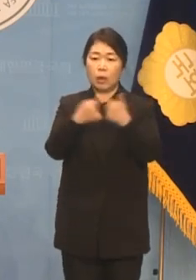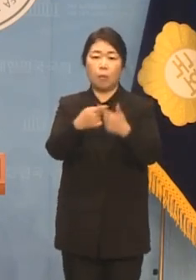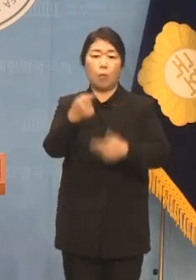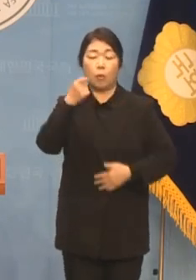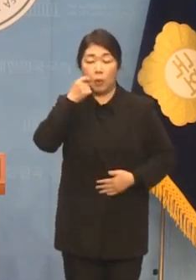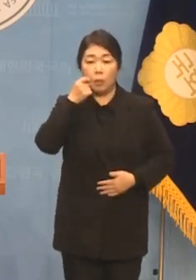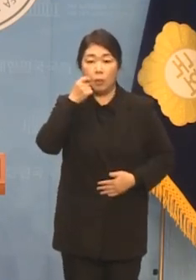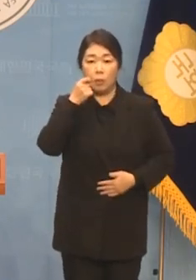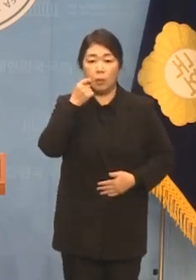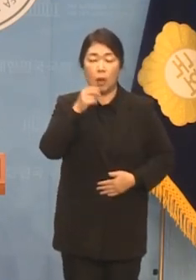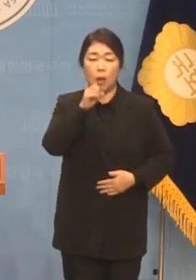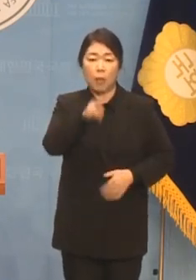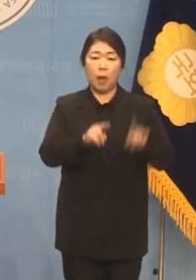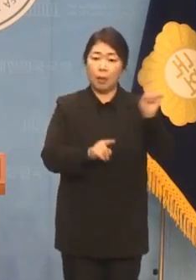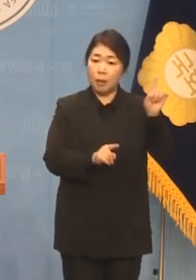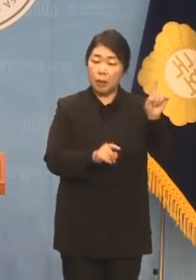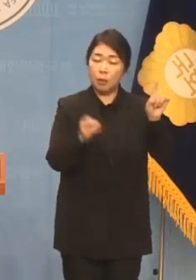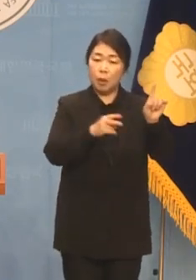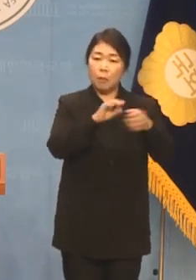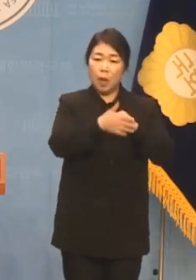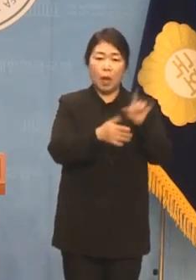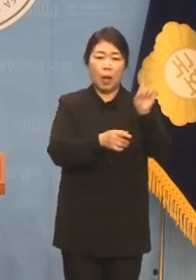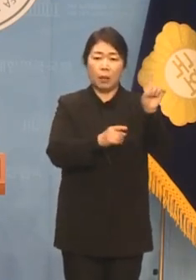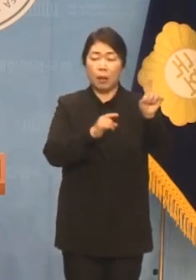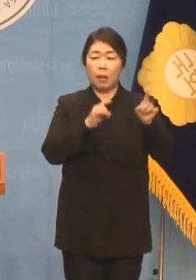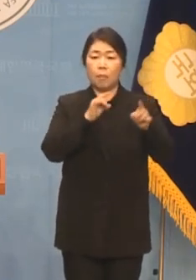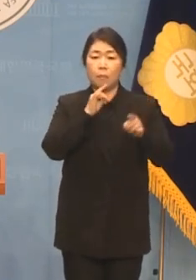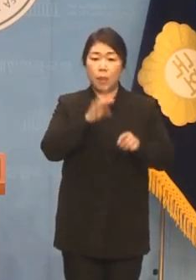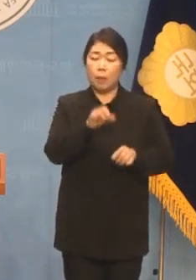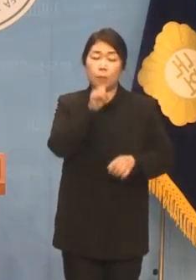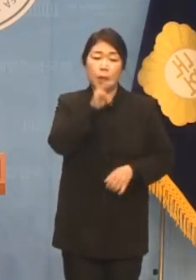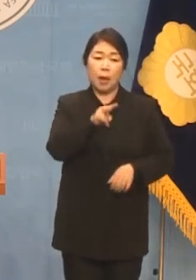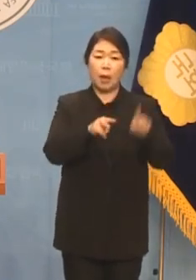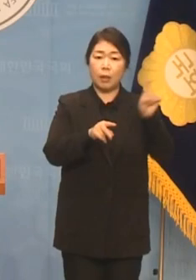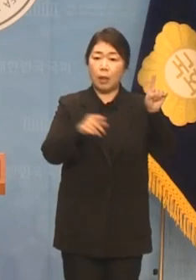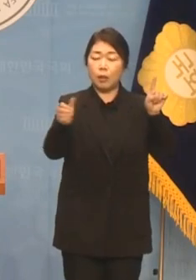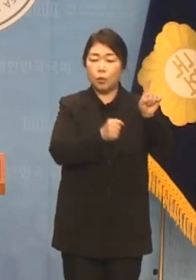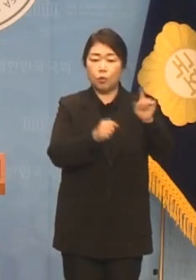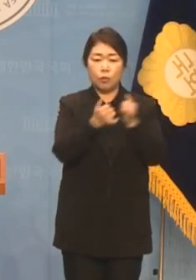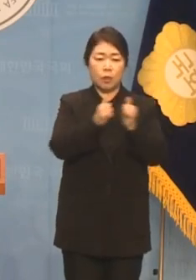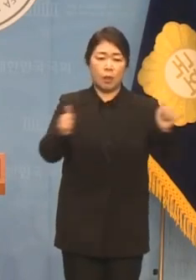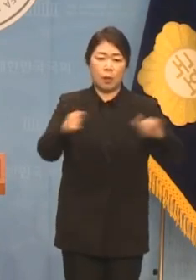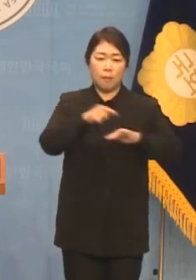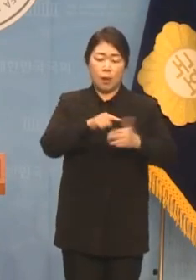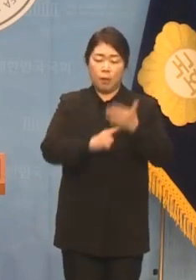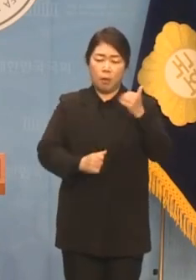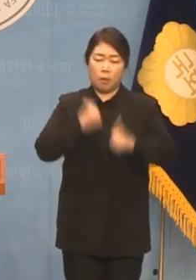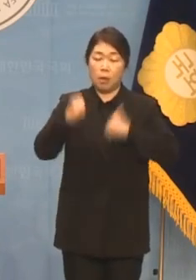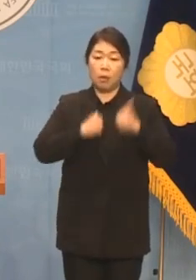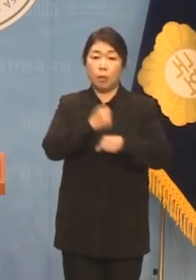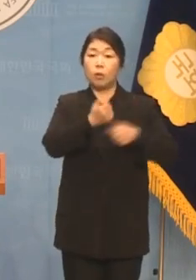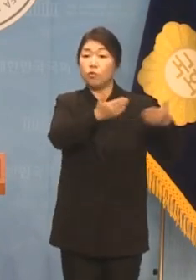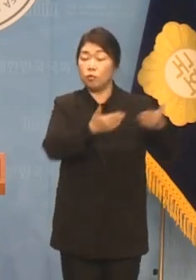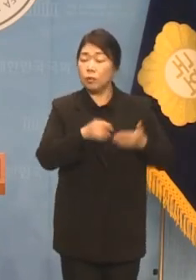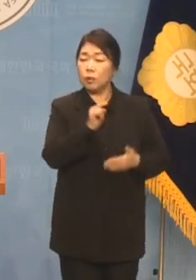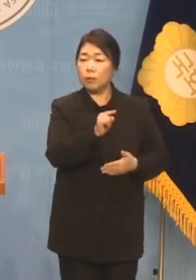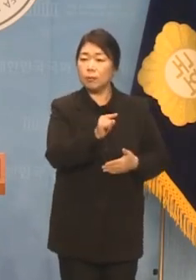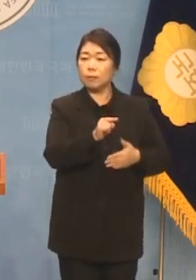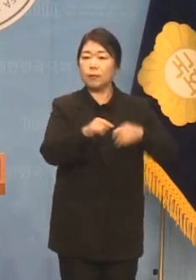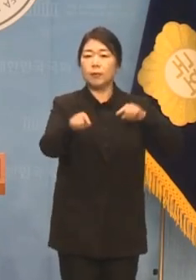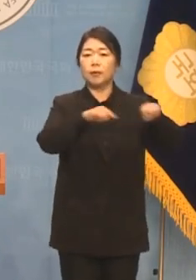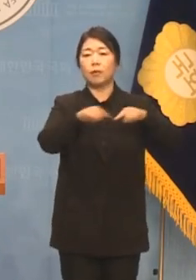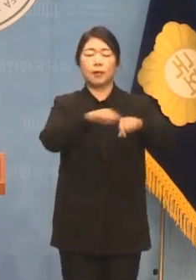채 대파한단 대파한뿌리 같은 이야기로 국민들 마음 불나게 하는 이들은 정치할